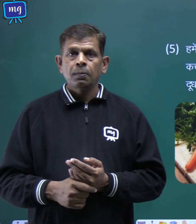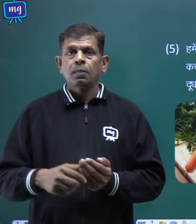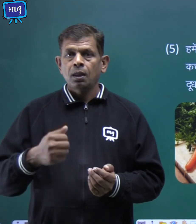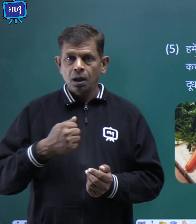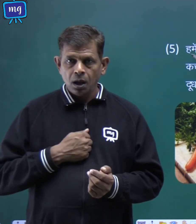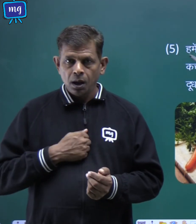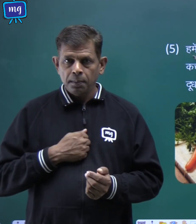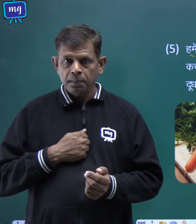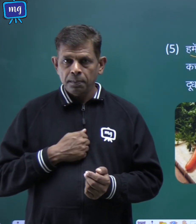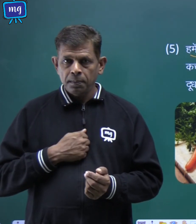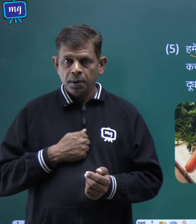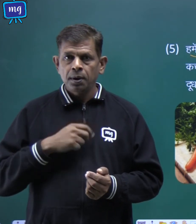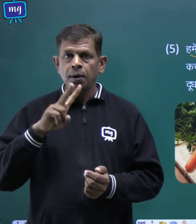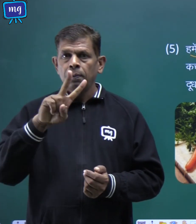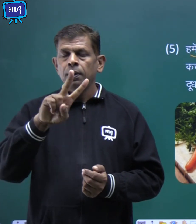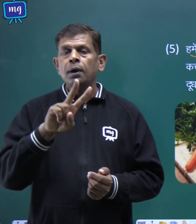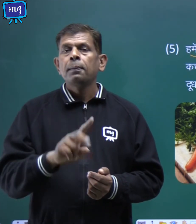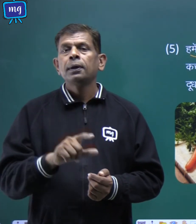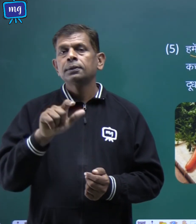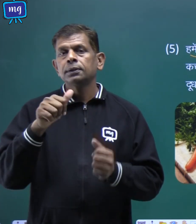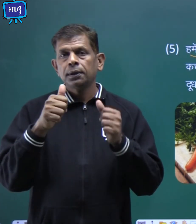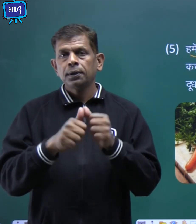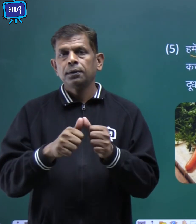हमें विटामिन ए युक्त